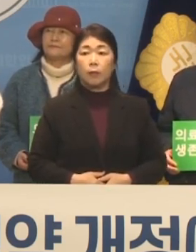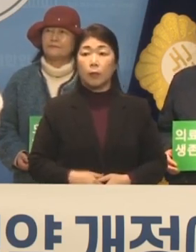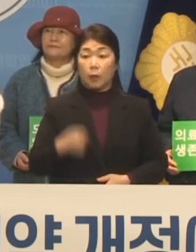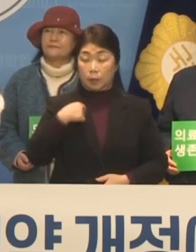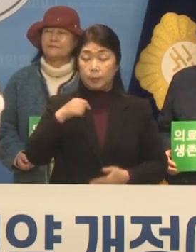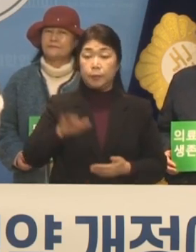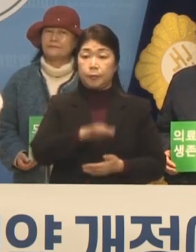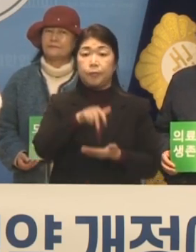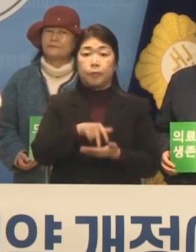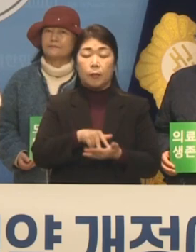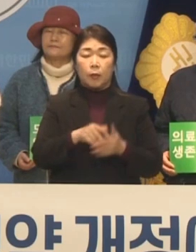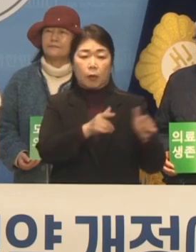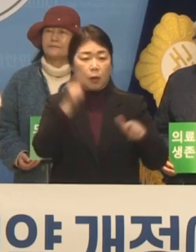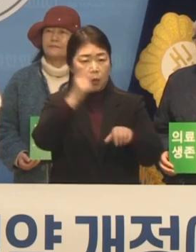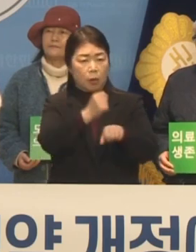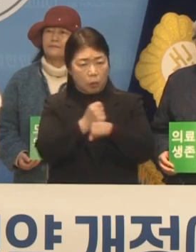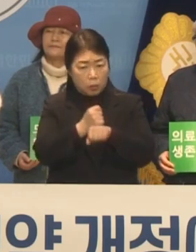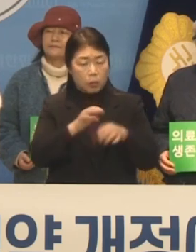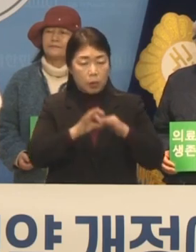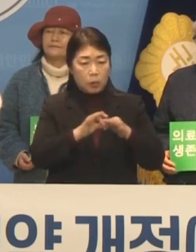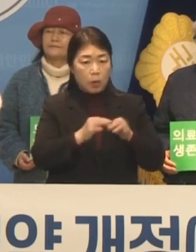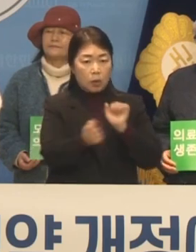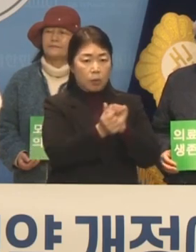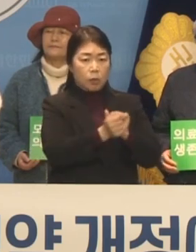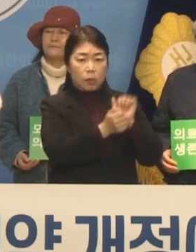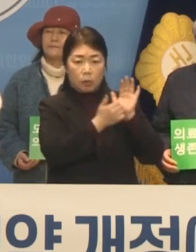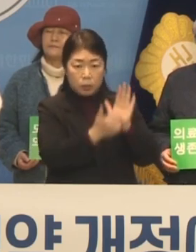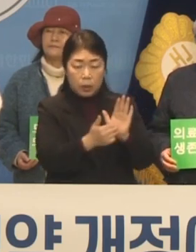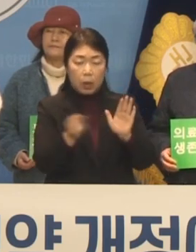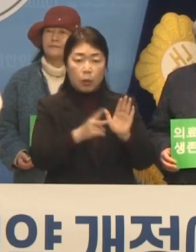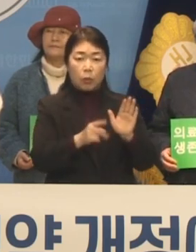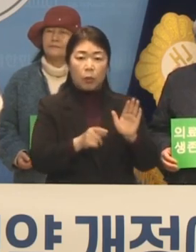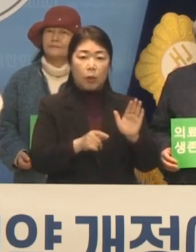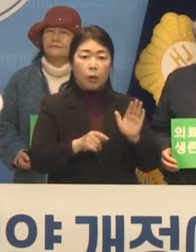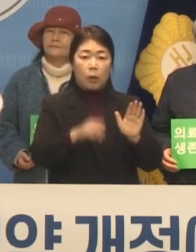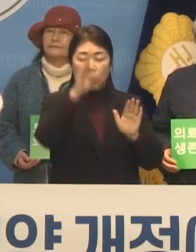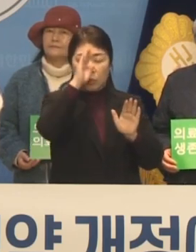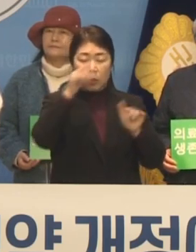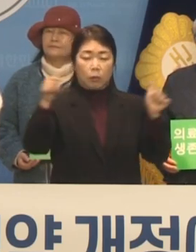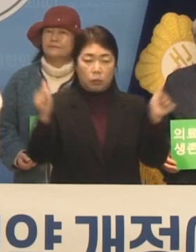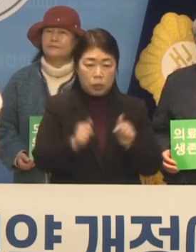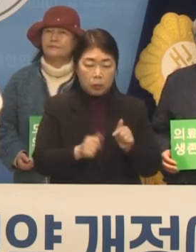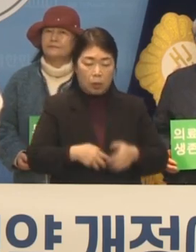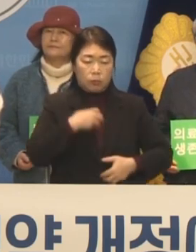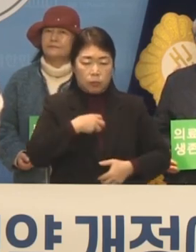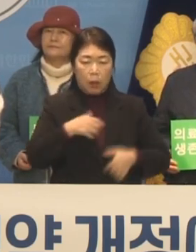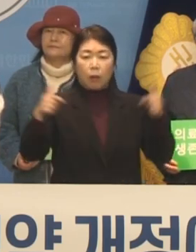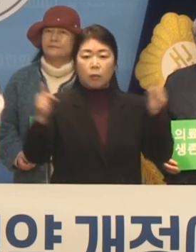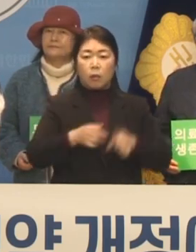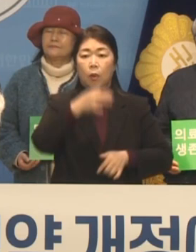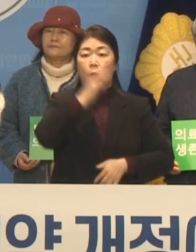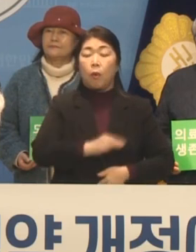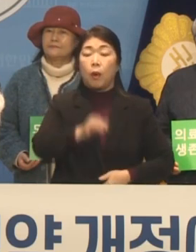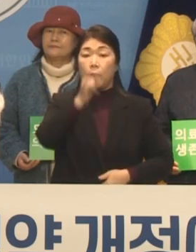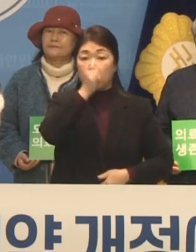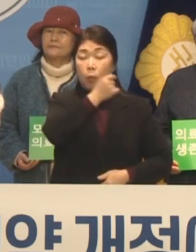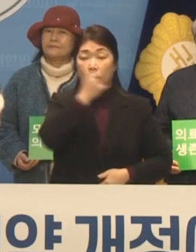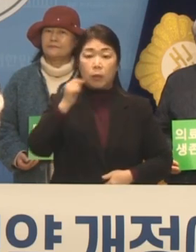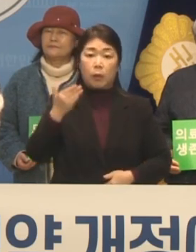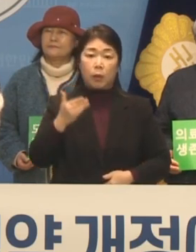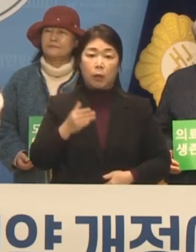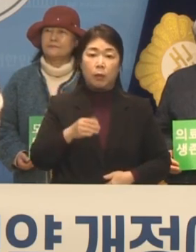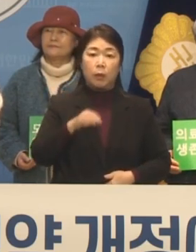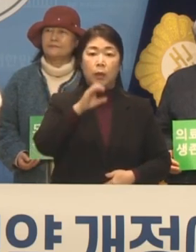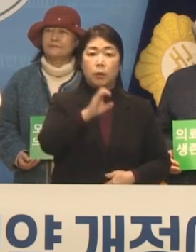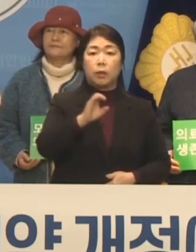저희는 여러 연구를 통해 항염, 만성통증, 다발성 경화증, 메스꺼움 등의 효과가 있다라고 밝혀진 CBD